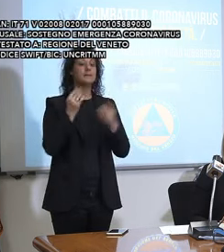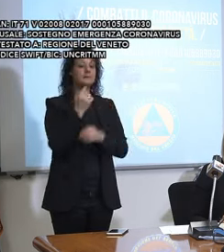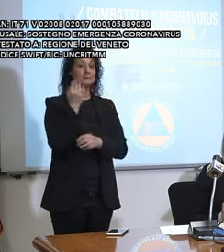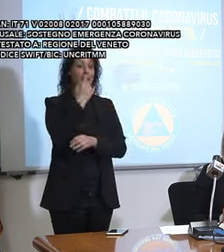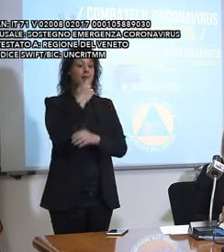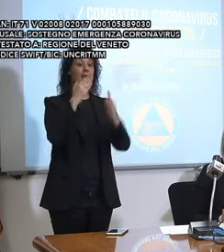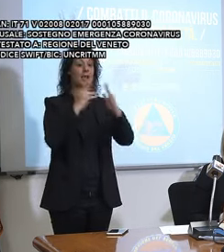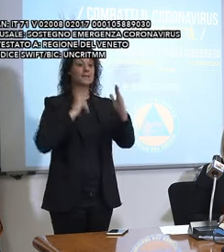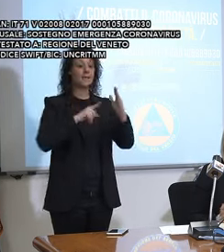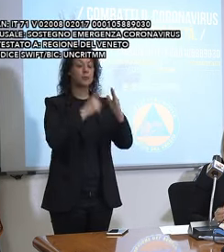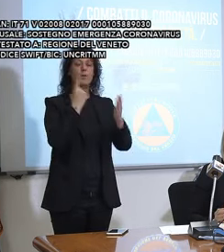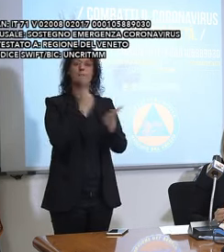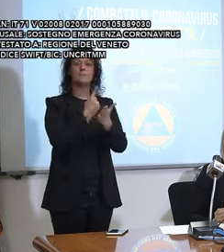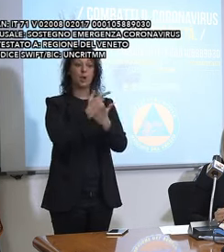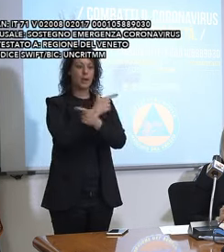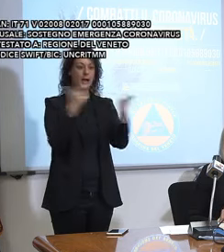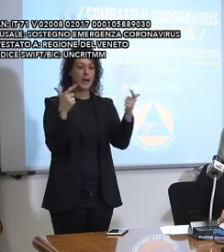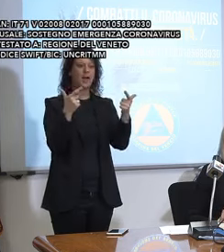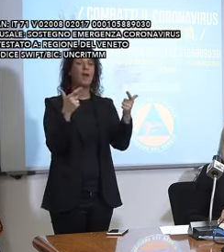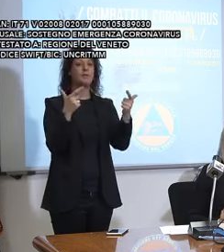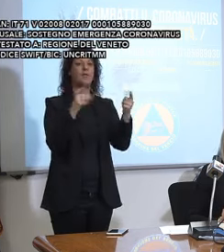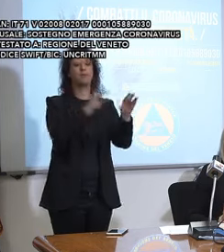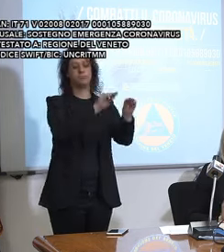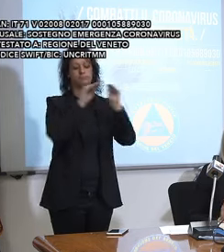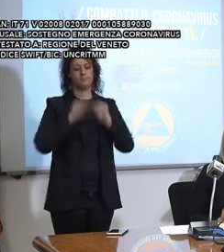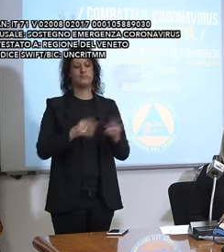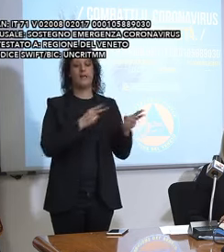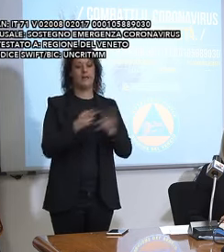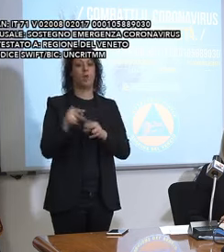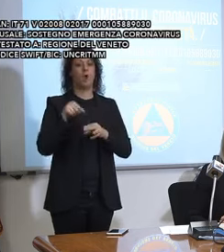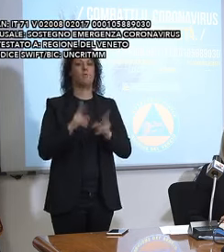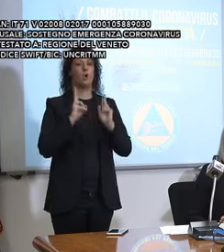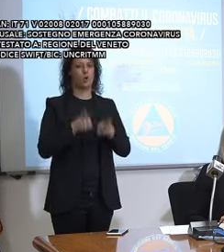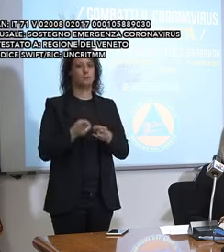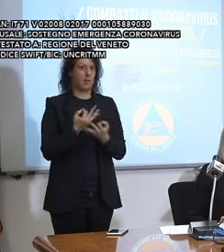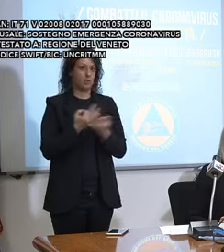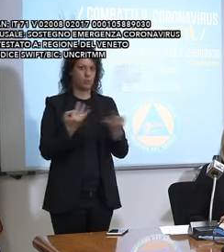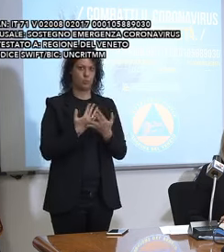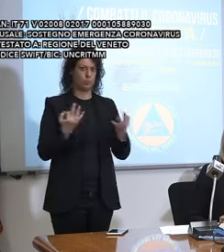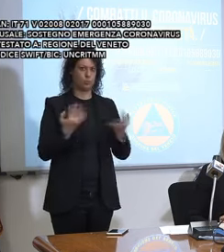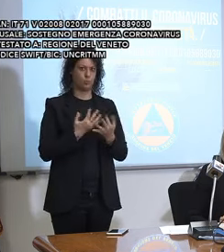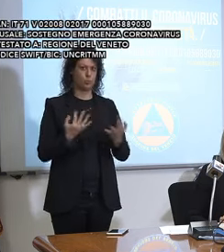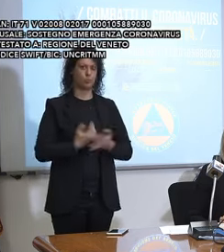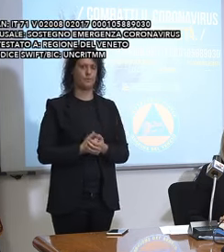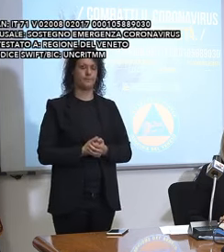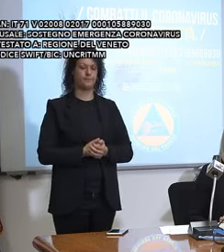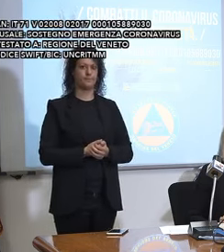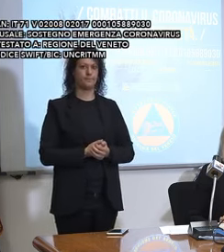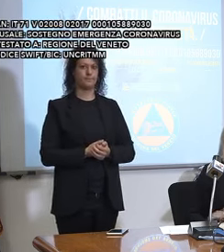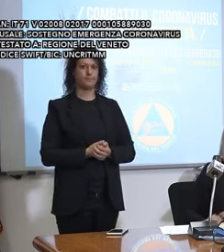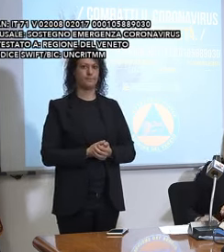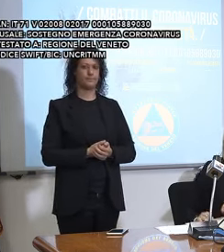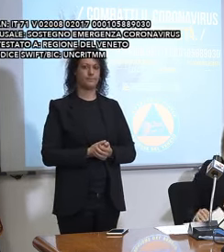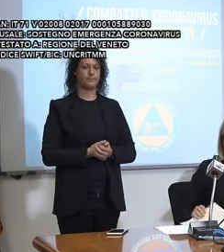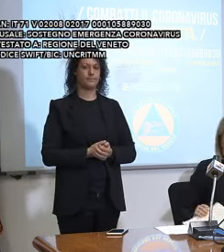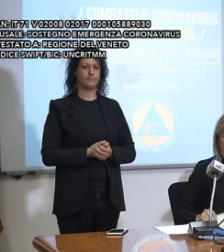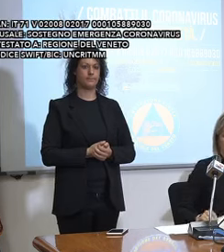ricovero, dalle strutture per anziani partono e vengono ricoverate giustamente negli ospedali Covid, nei reparti Covid.